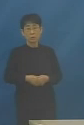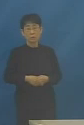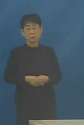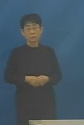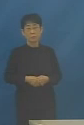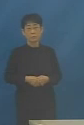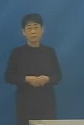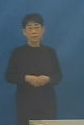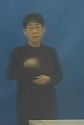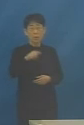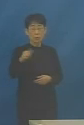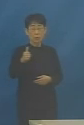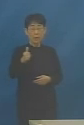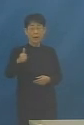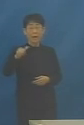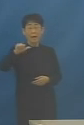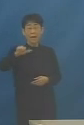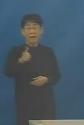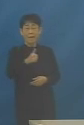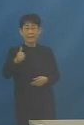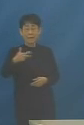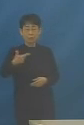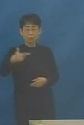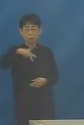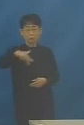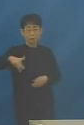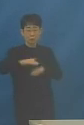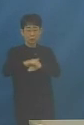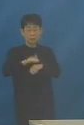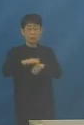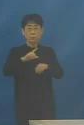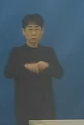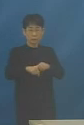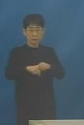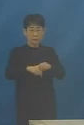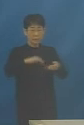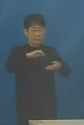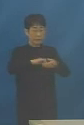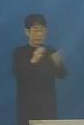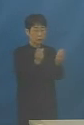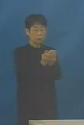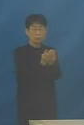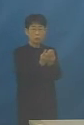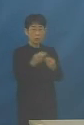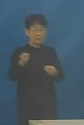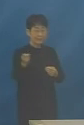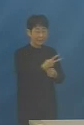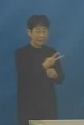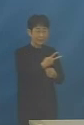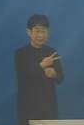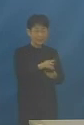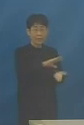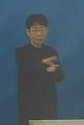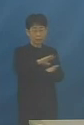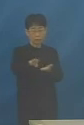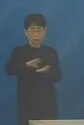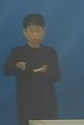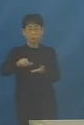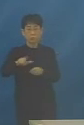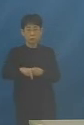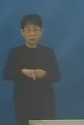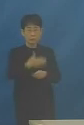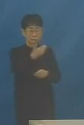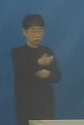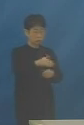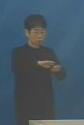思いますこのアダムズ方式に基づいて定数の再配分をやりかねや理恵そうで区割りをしなきゃいけないところが出ると